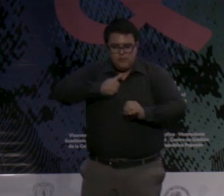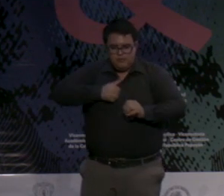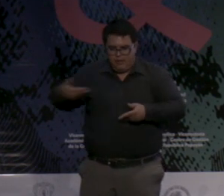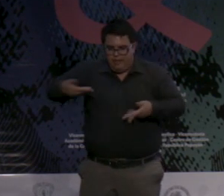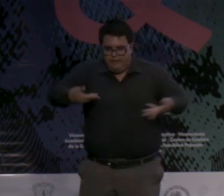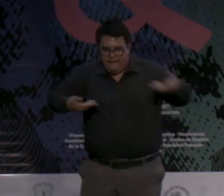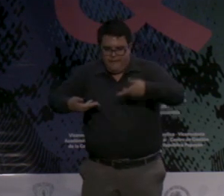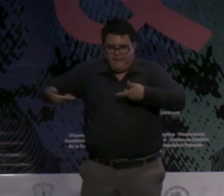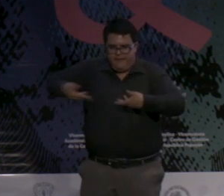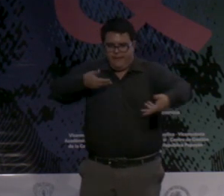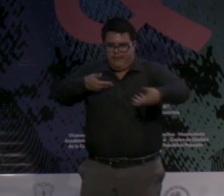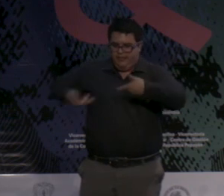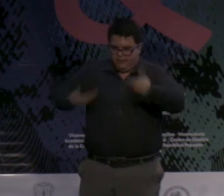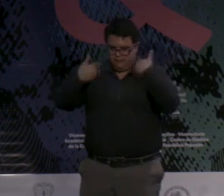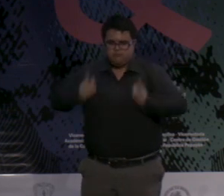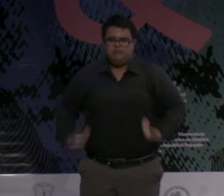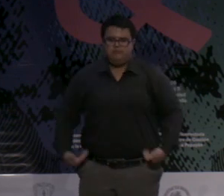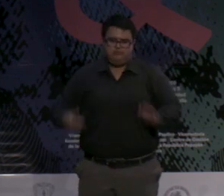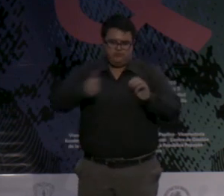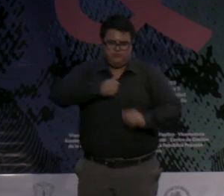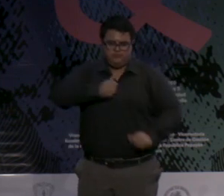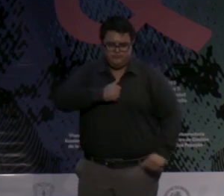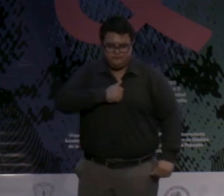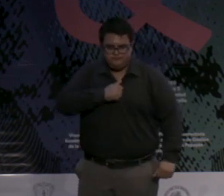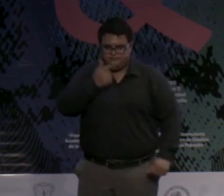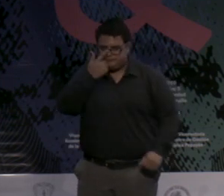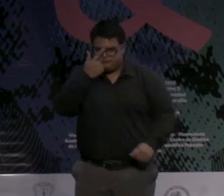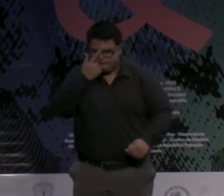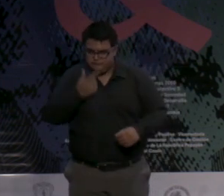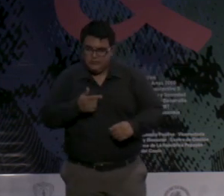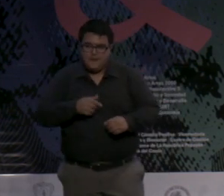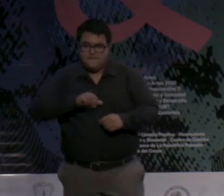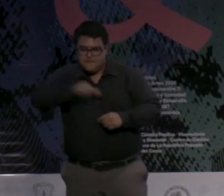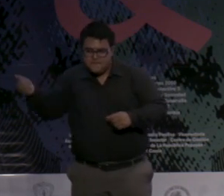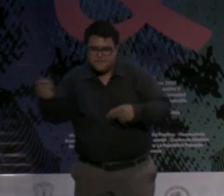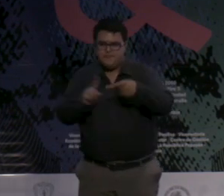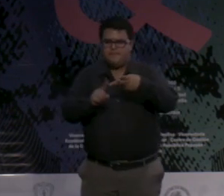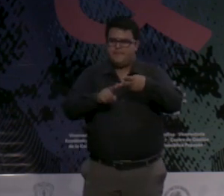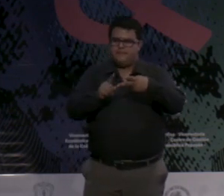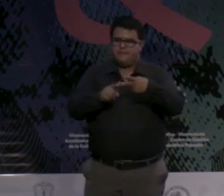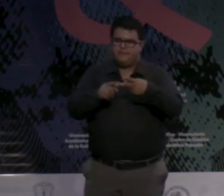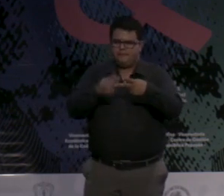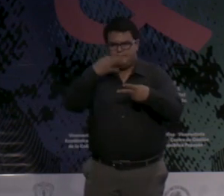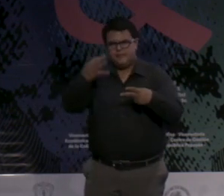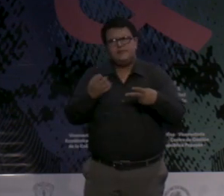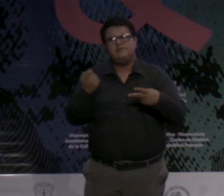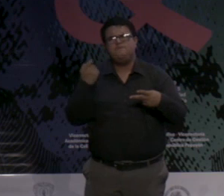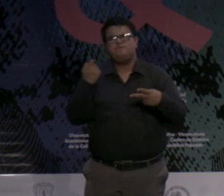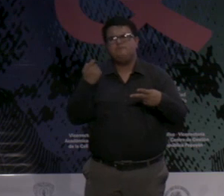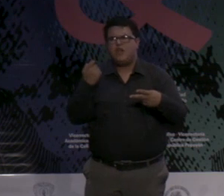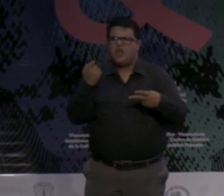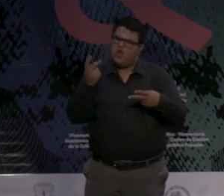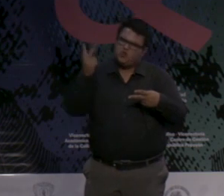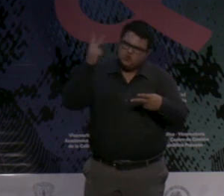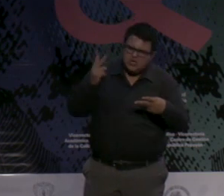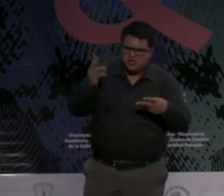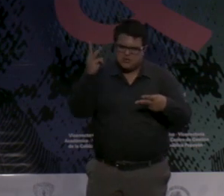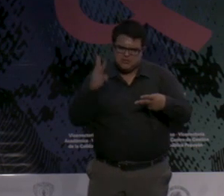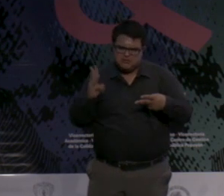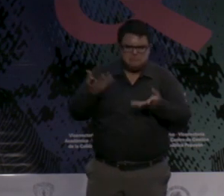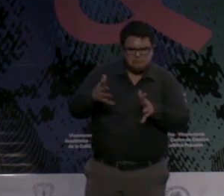en América Latina. Y un proyecto que realizamos hace unos pocos años